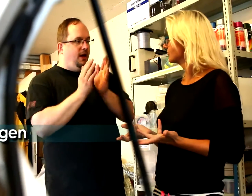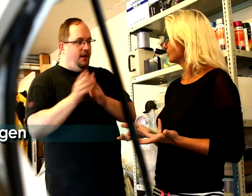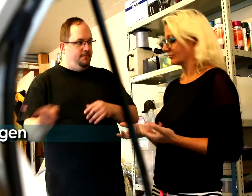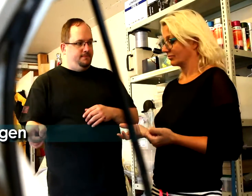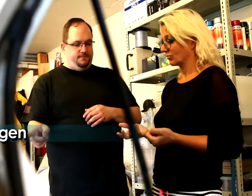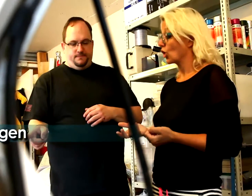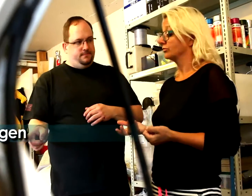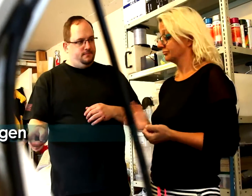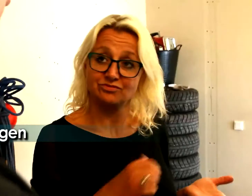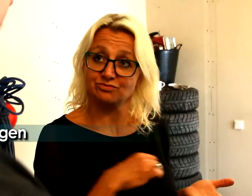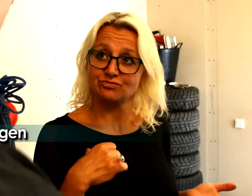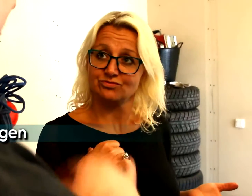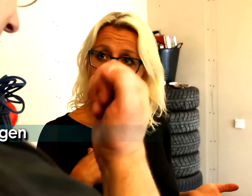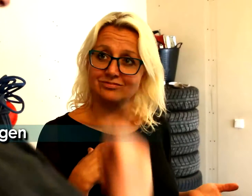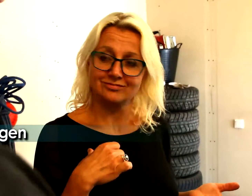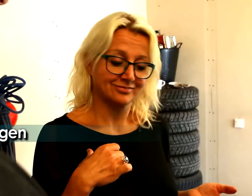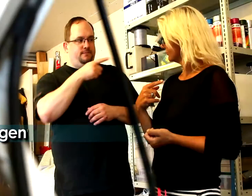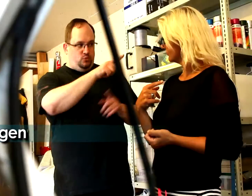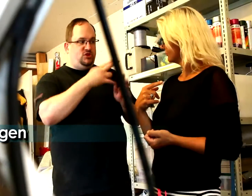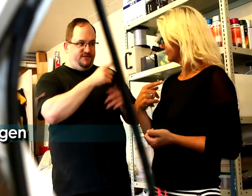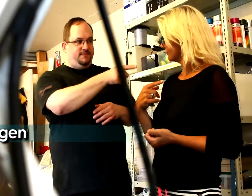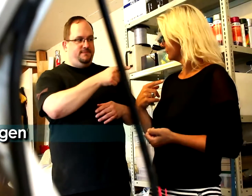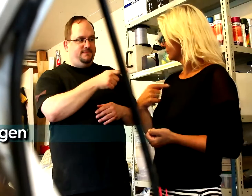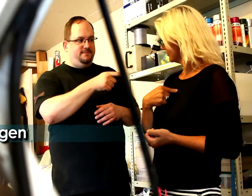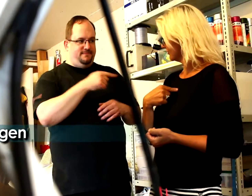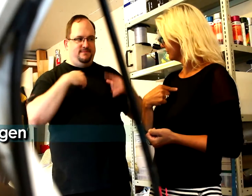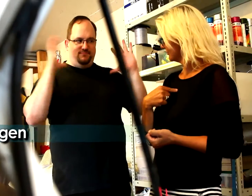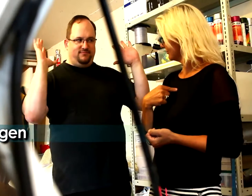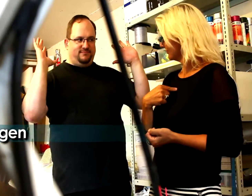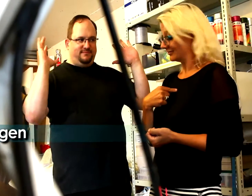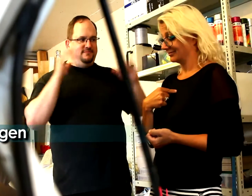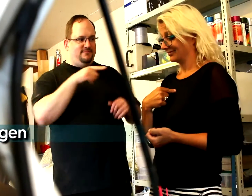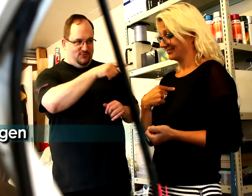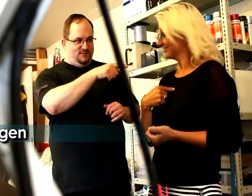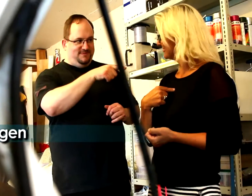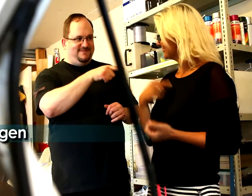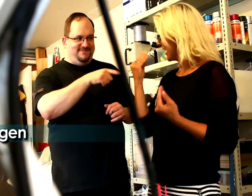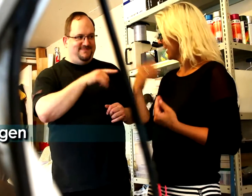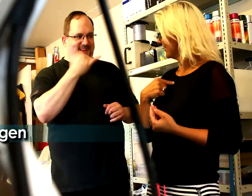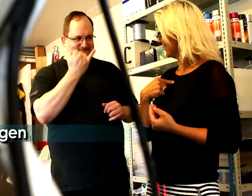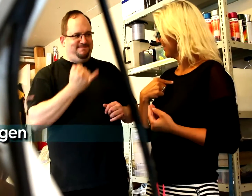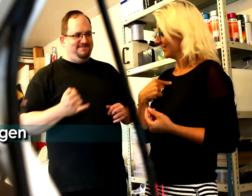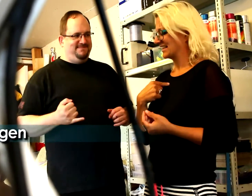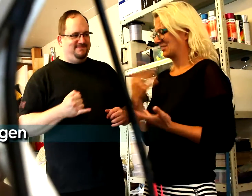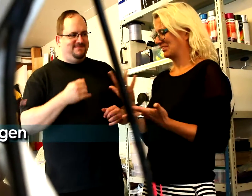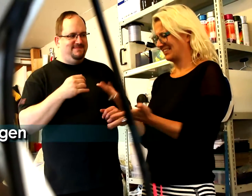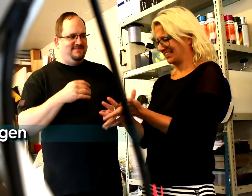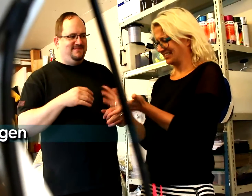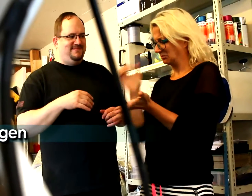Og nu skal vi have skiftet pæren. Og jeg skal selv. Ja, og du skifter den. Det bliver ikke mig. Så jeg skal lære det? Ja. Jamen, så